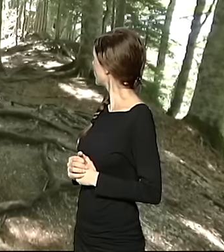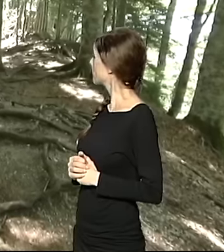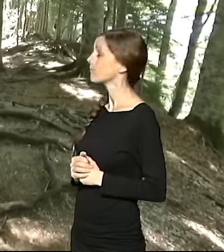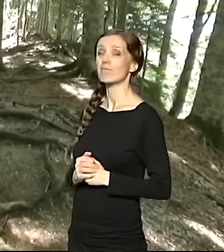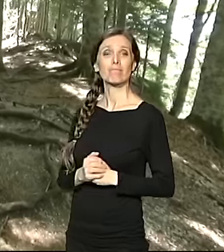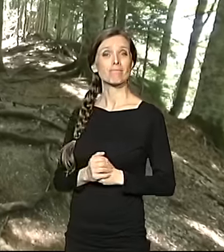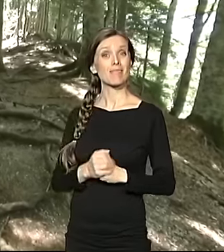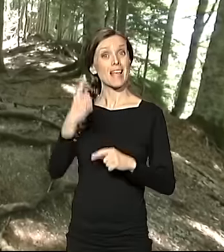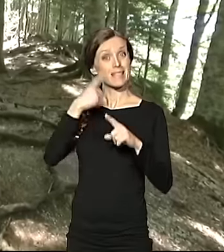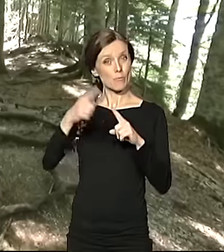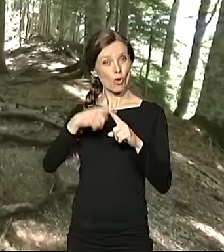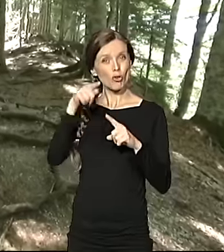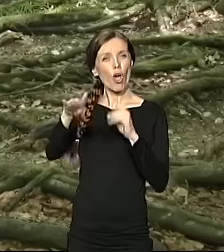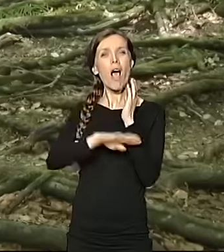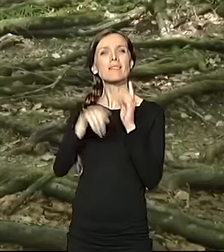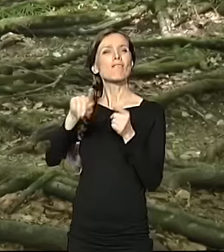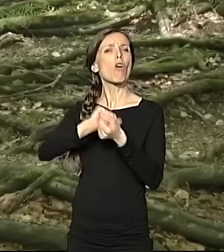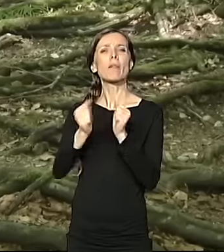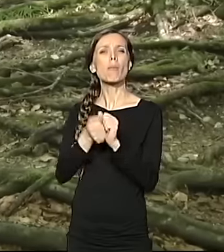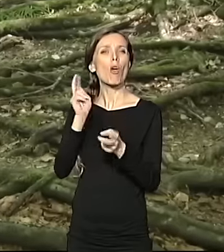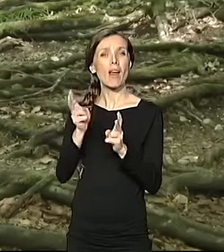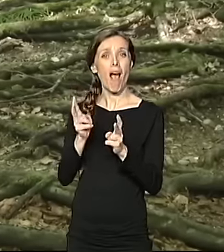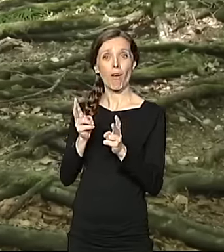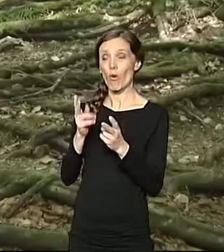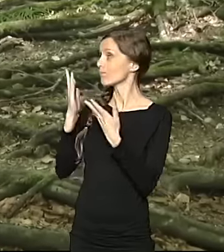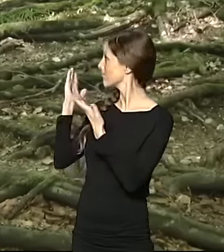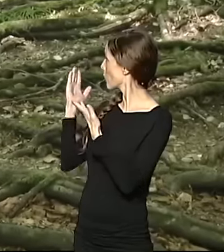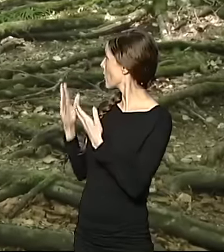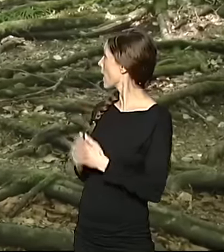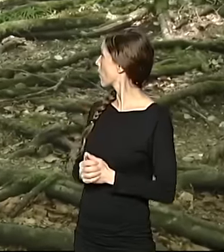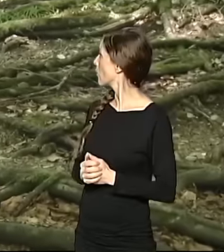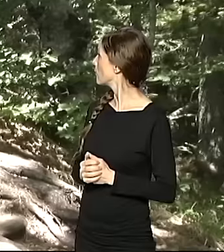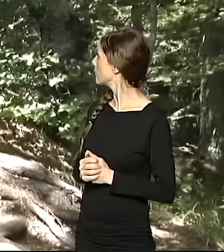Zato se drvo ovde otima i bori za opstanak ovako.